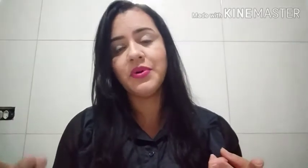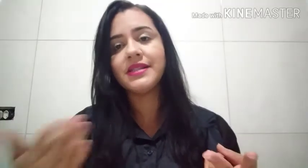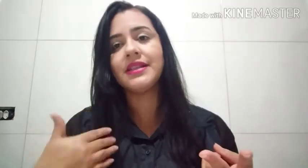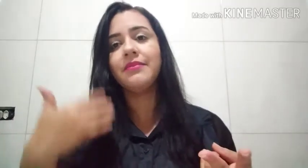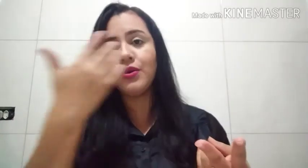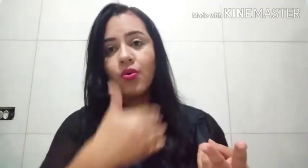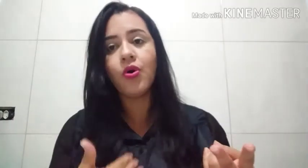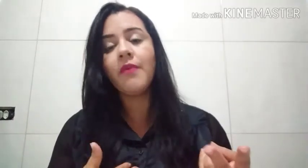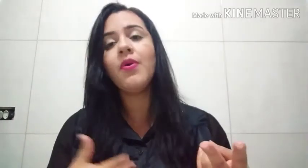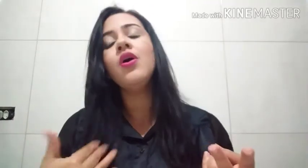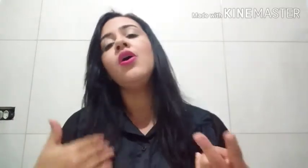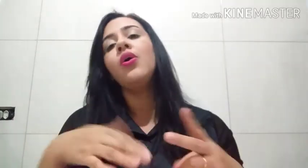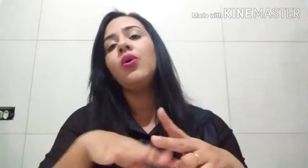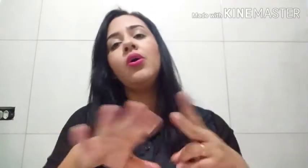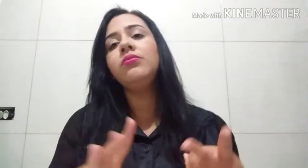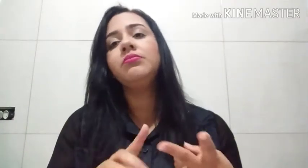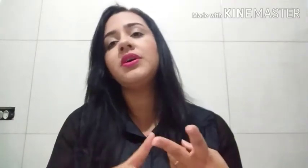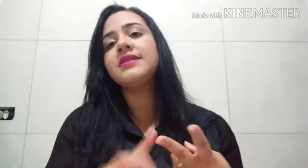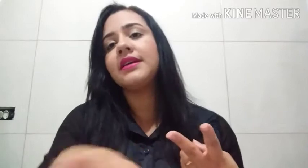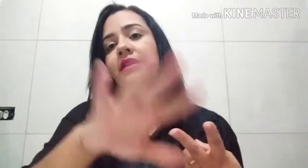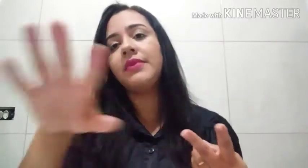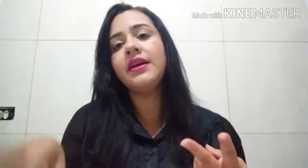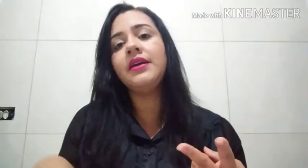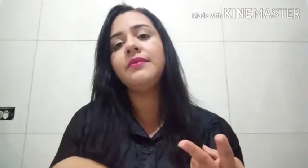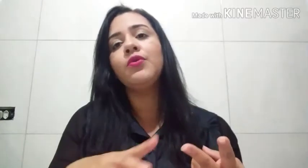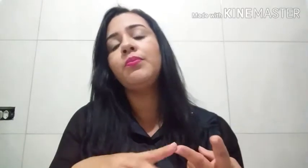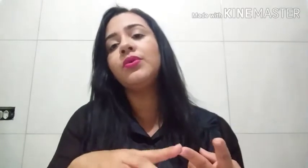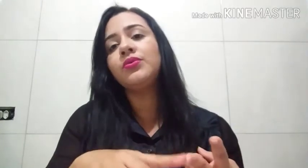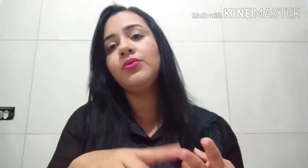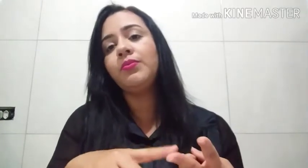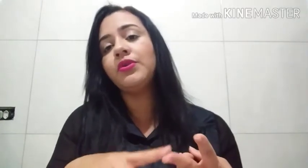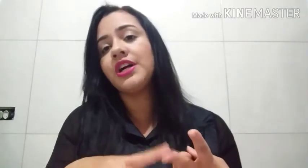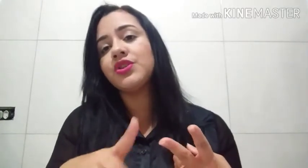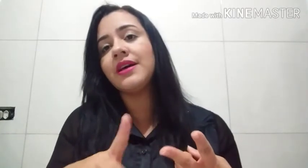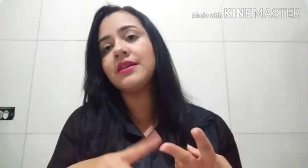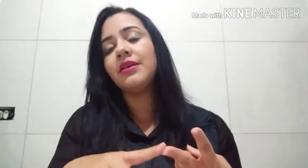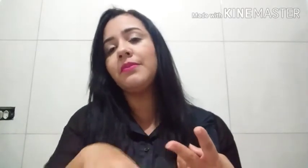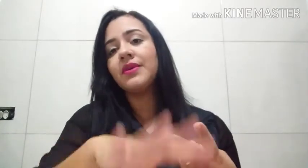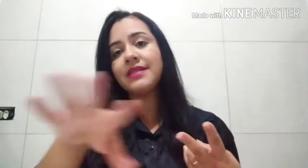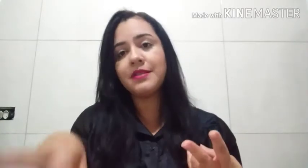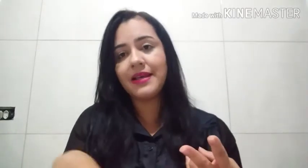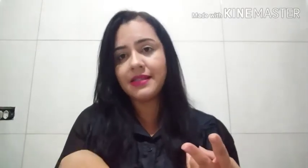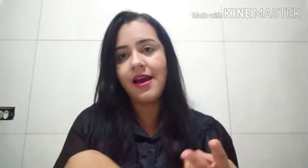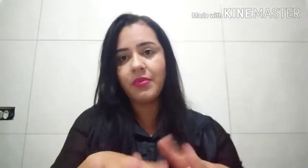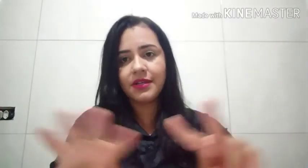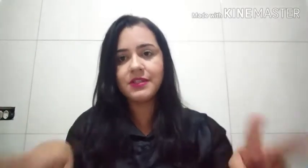ser também no corpo, ou pode ser também o ponto de articulação também pode ser espacial, pode ser no